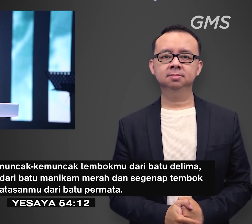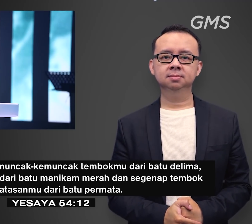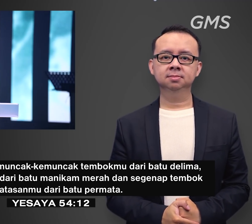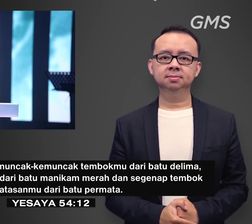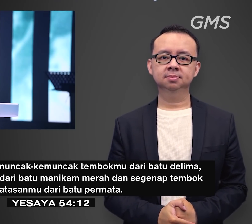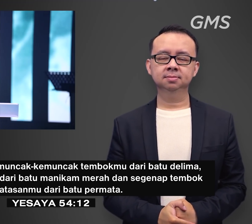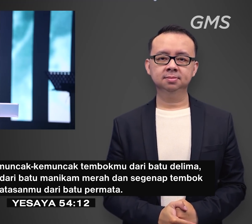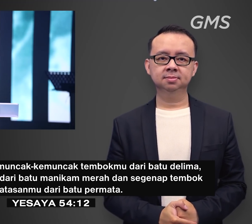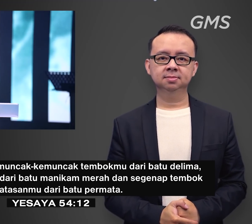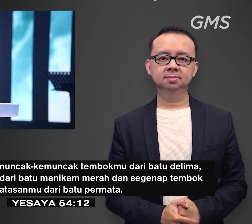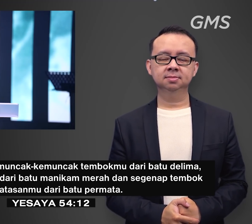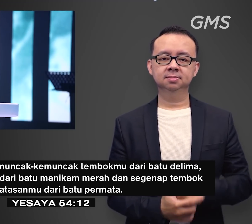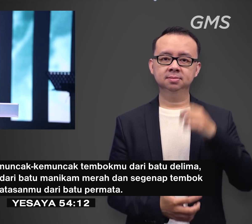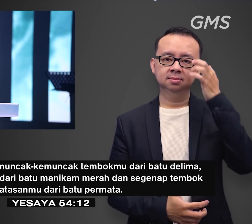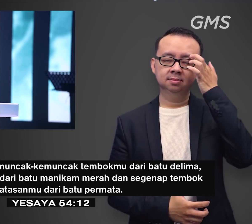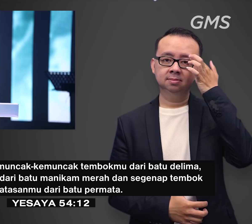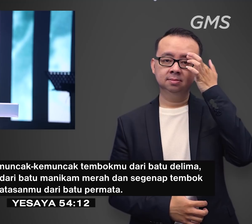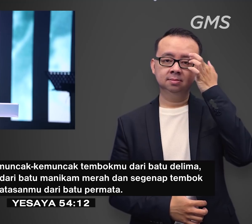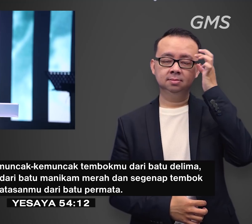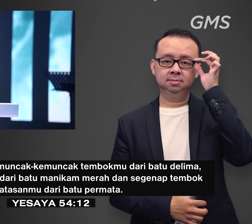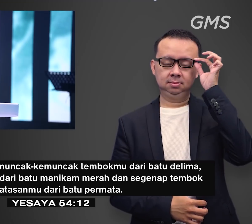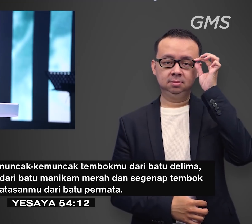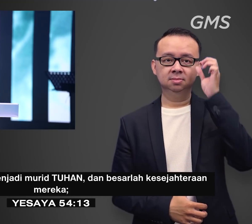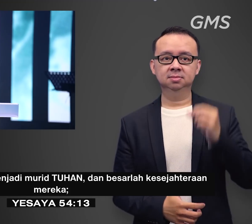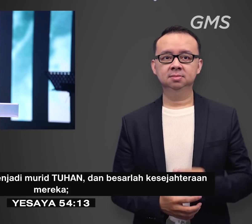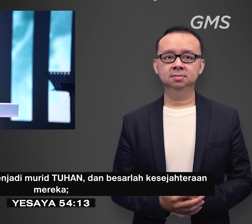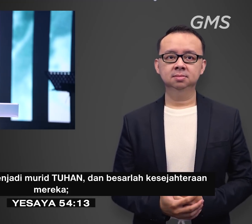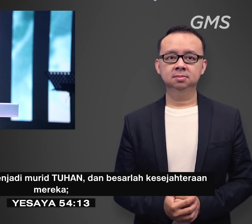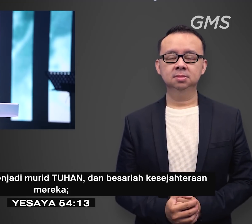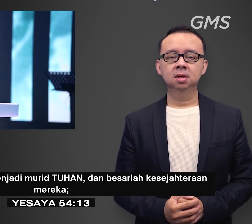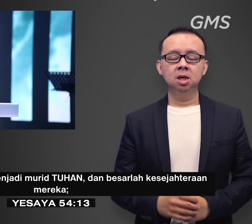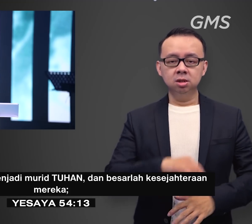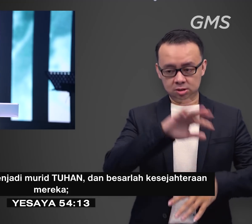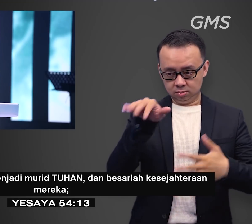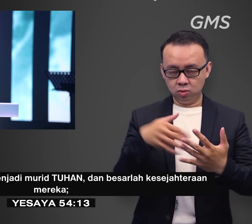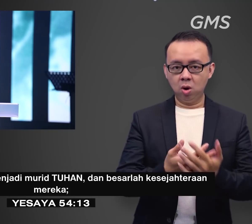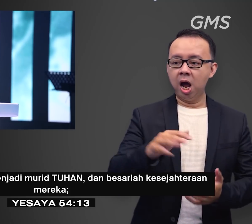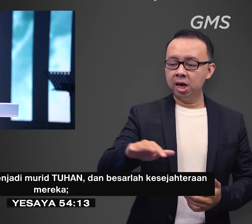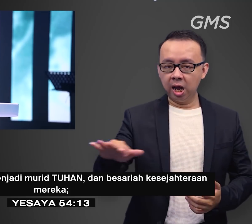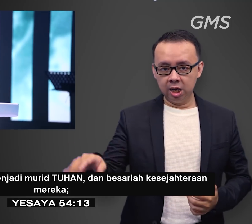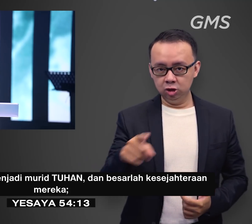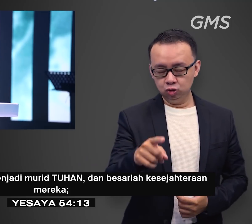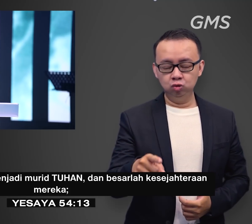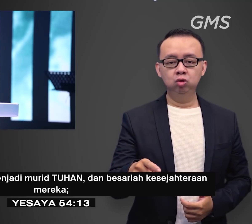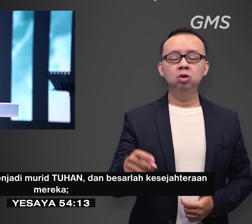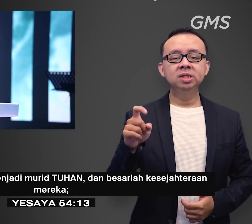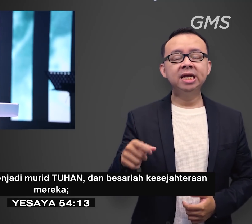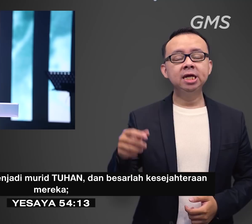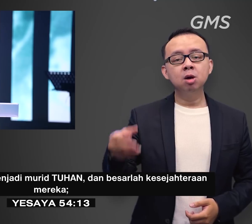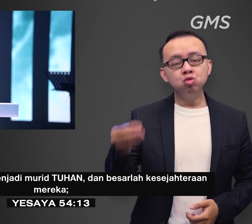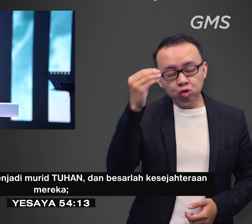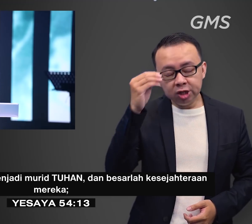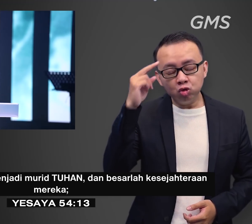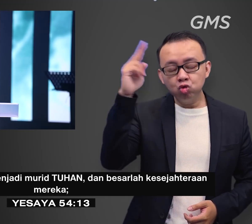manikam merah dan segenap tembok perbatasanmu dari batu permata. Semua anakmu akan menjadi murid Tuhan dan